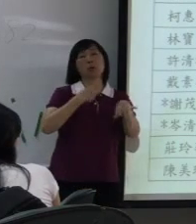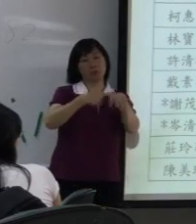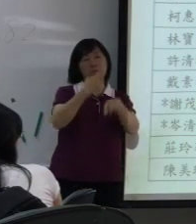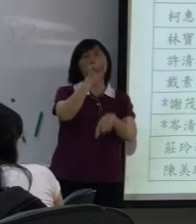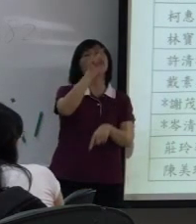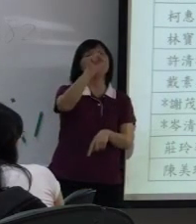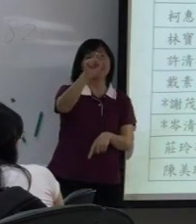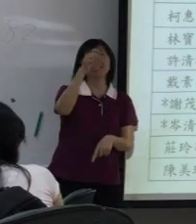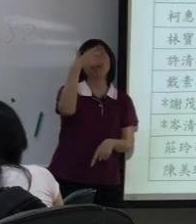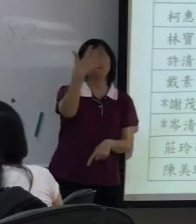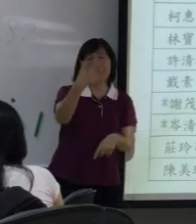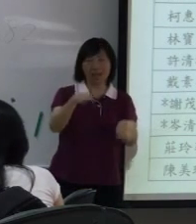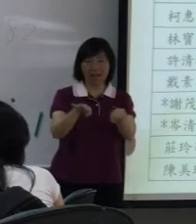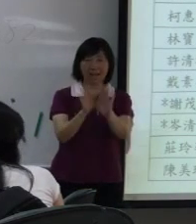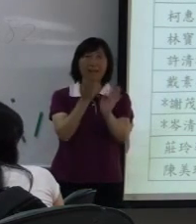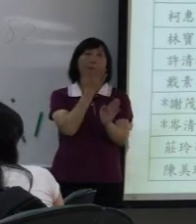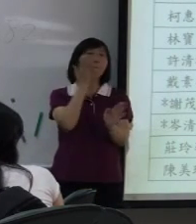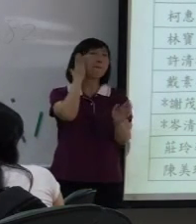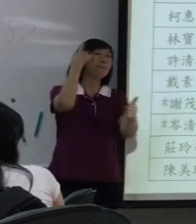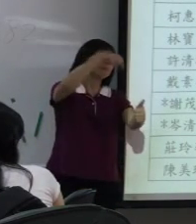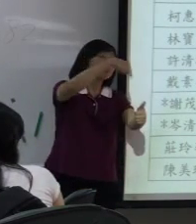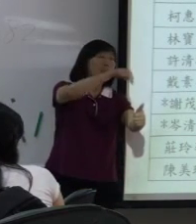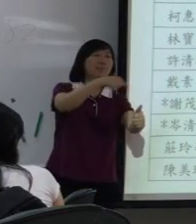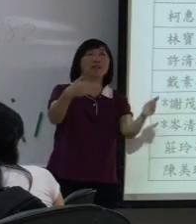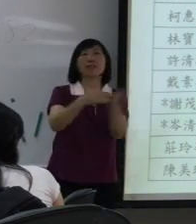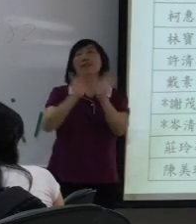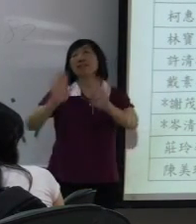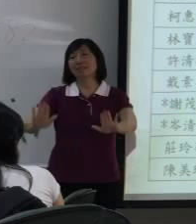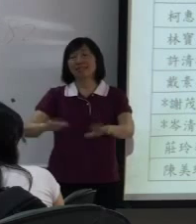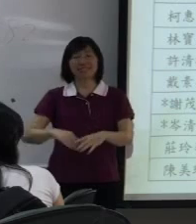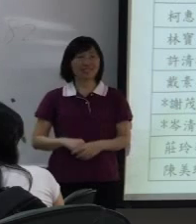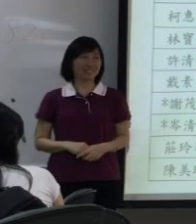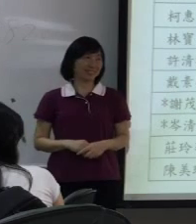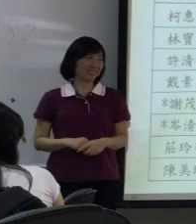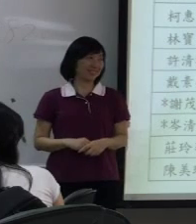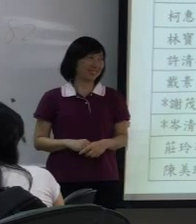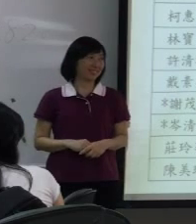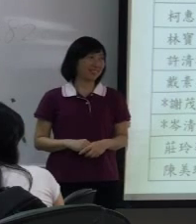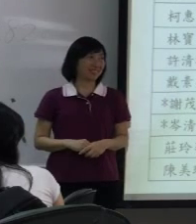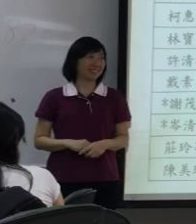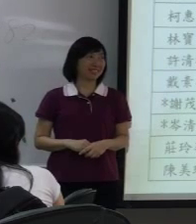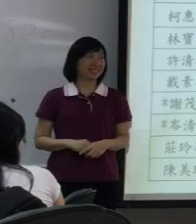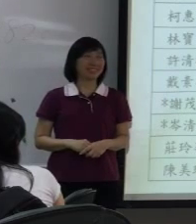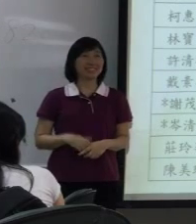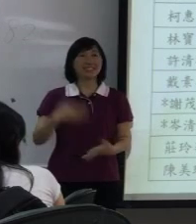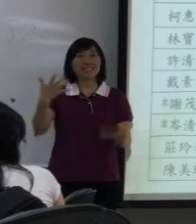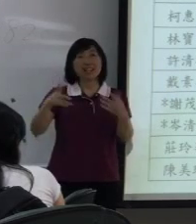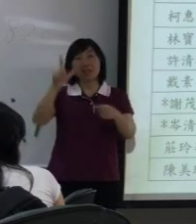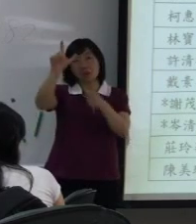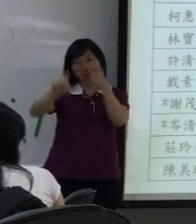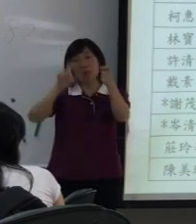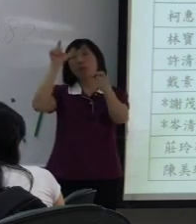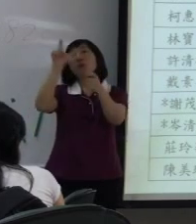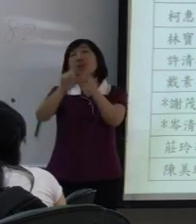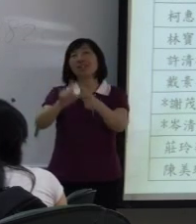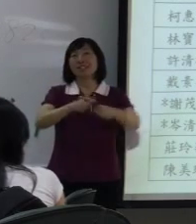开始从事聋教育，到现在接近一甲子哦。